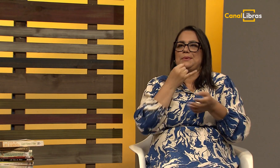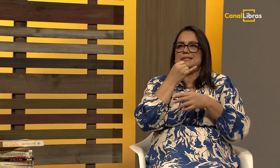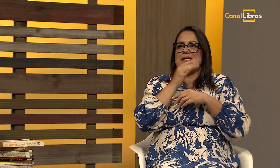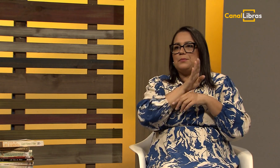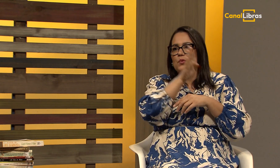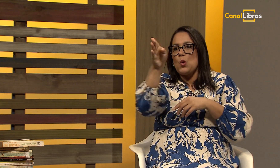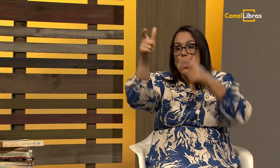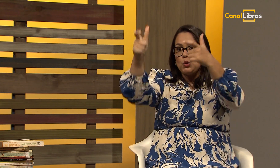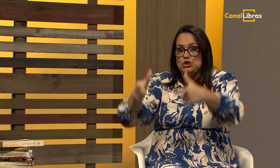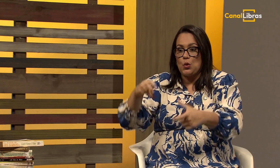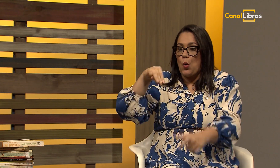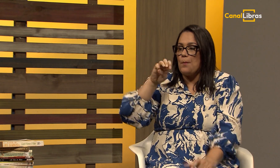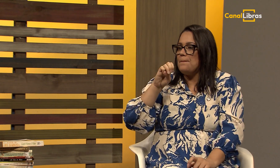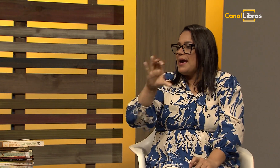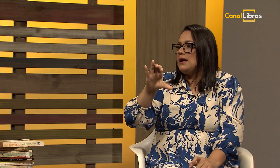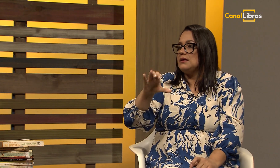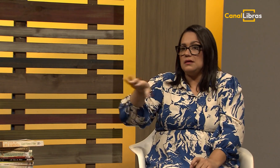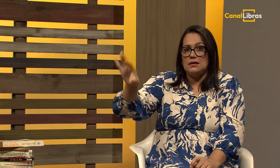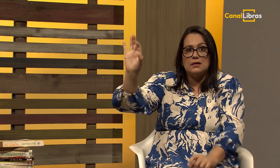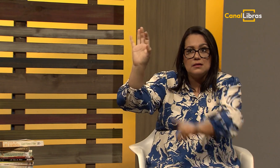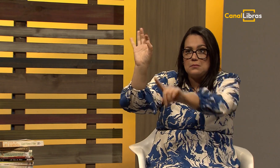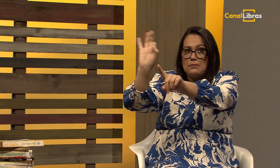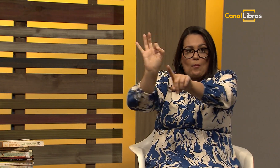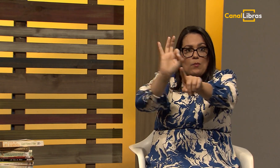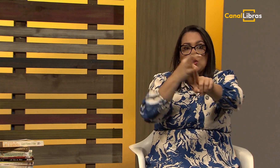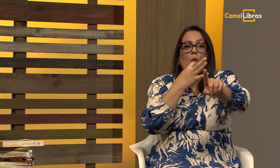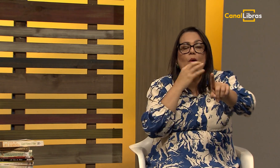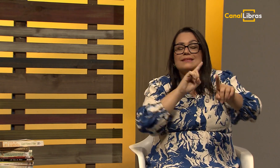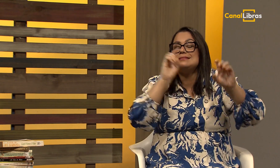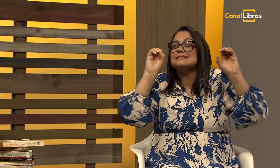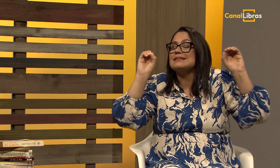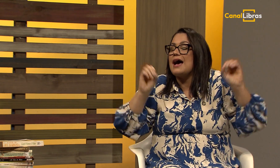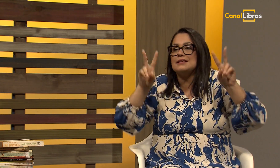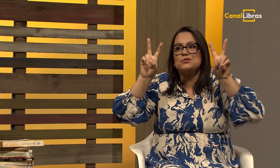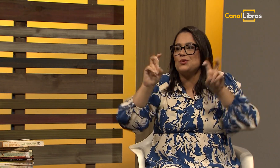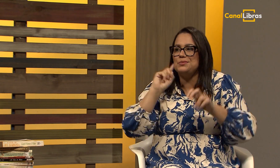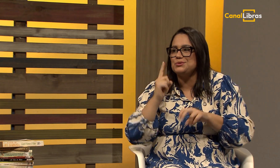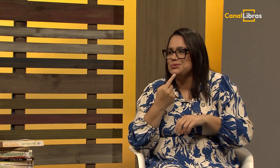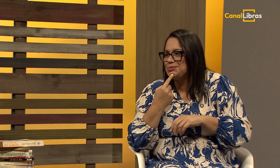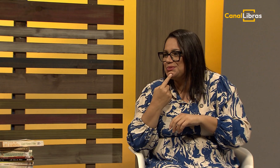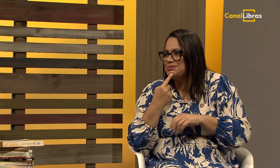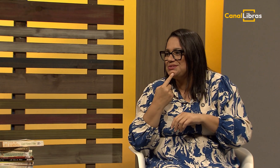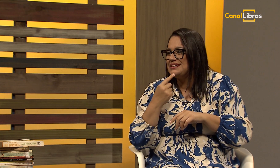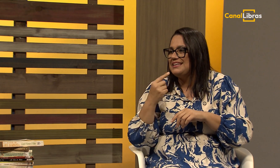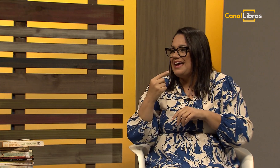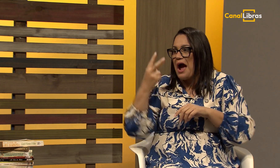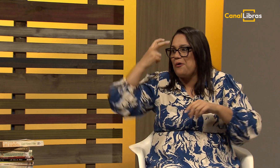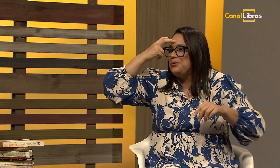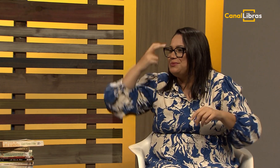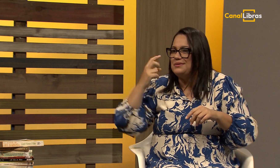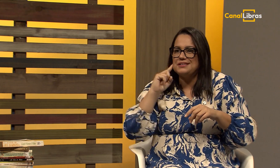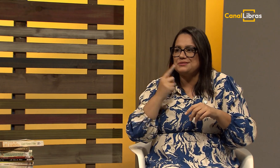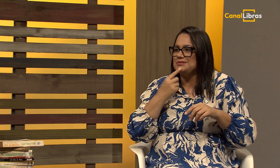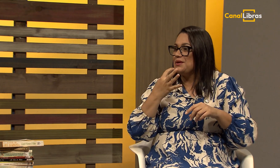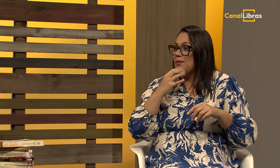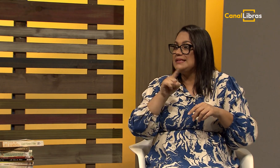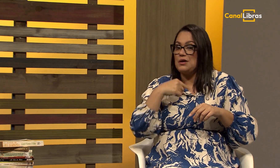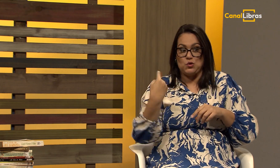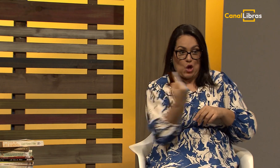muito importante, porque levamos a cultura surda ao Ministério. Nosso papel do tradutor, do coordenador, da gestão